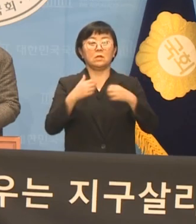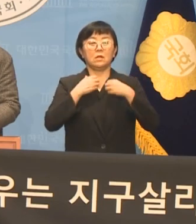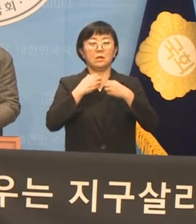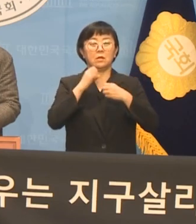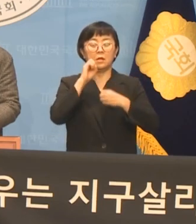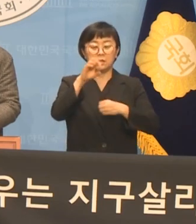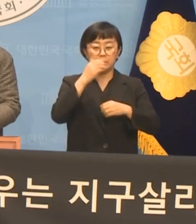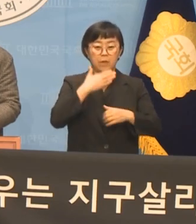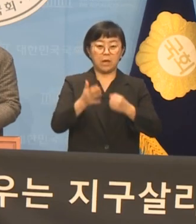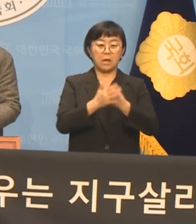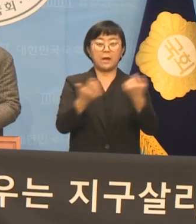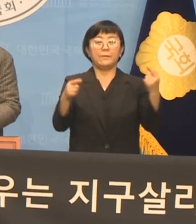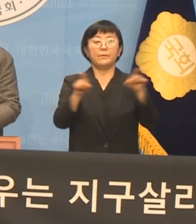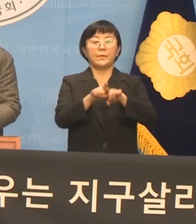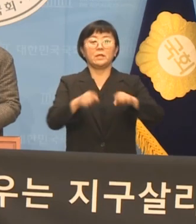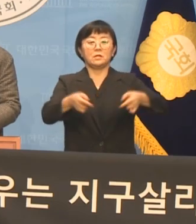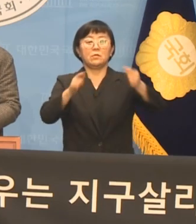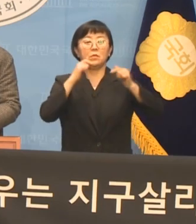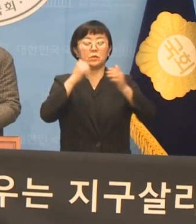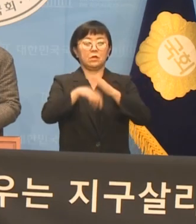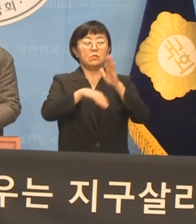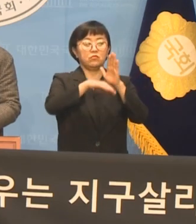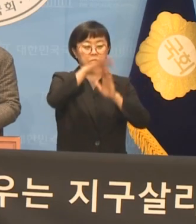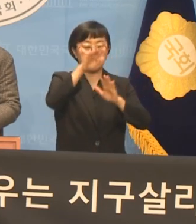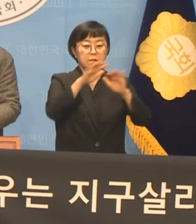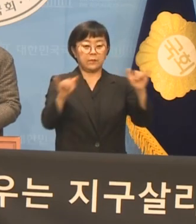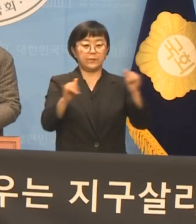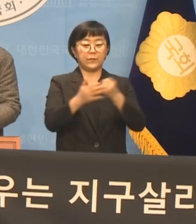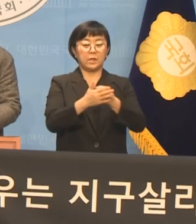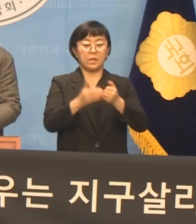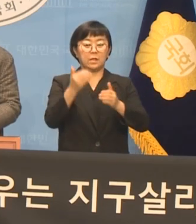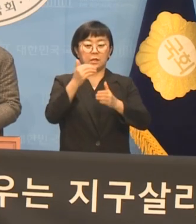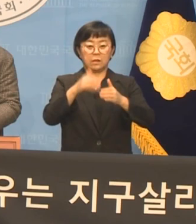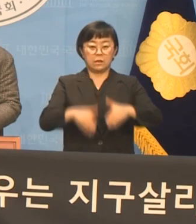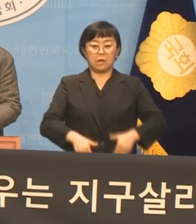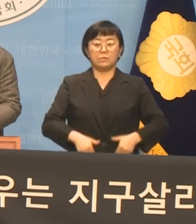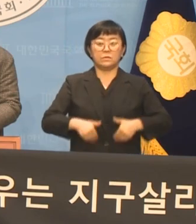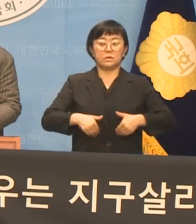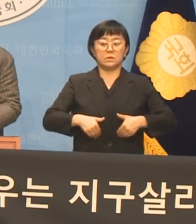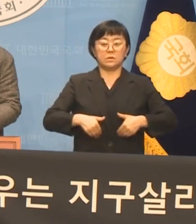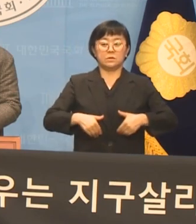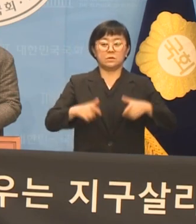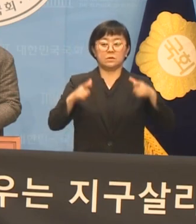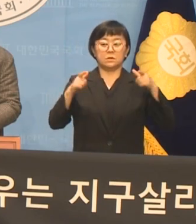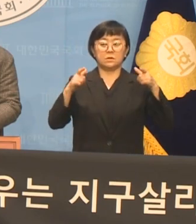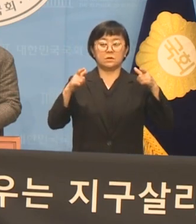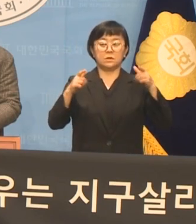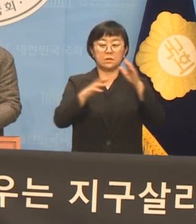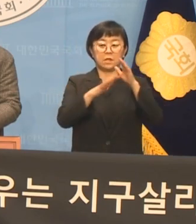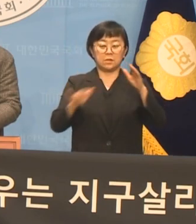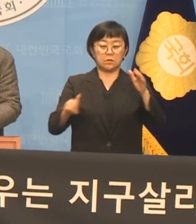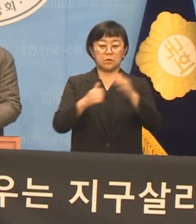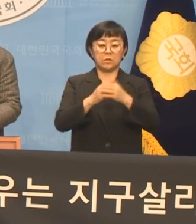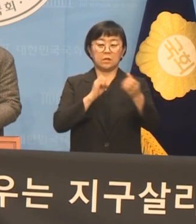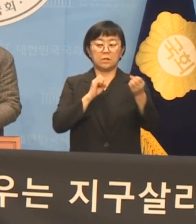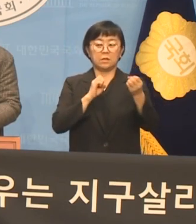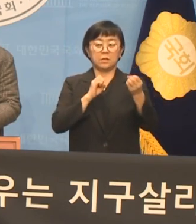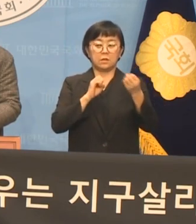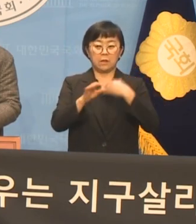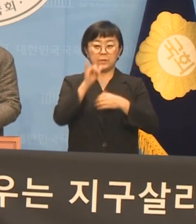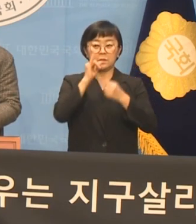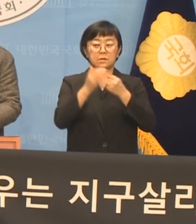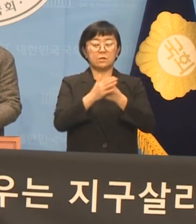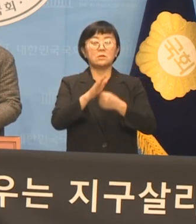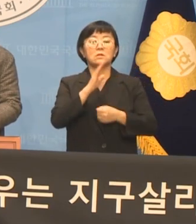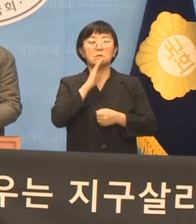것이요. 함께할 수 없는 북쪽 주민들은 남쪽 가족들이 대답해 주니